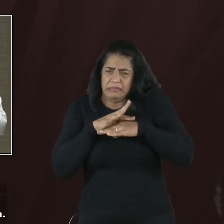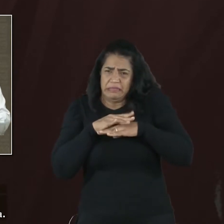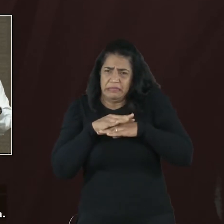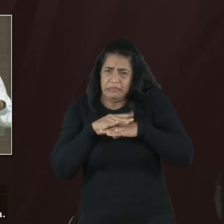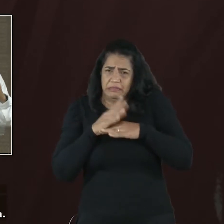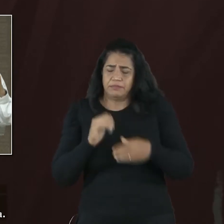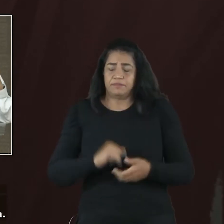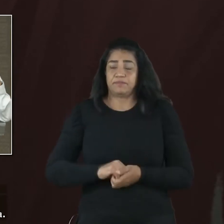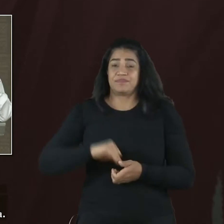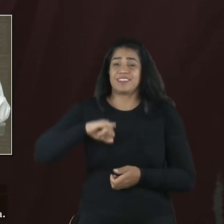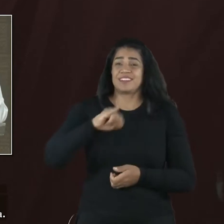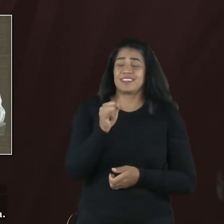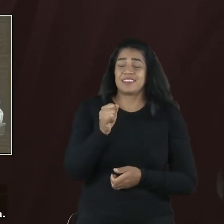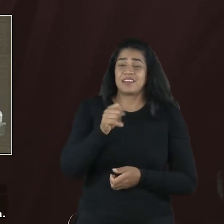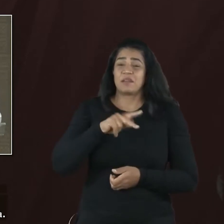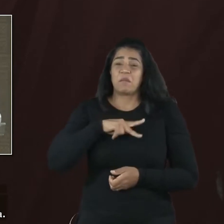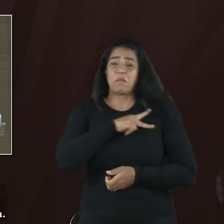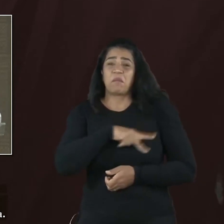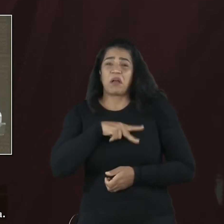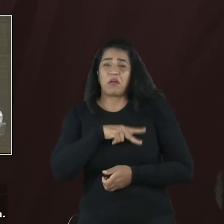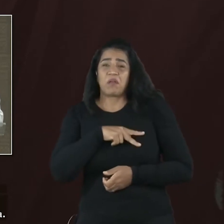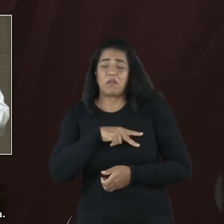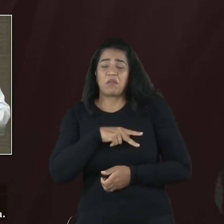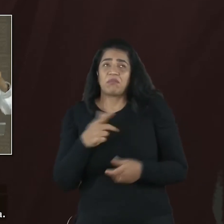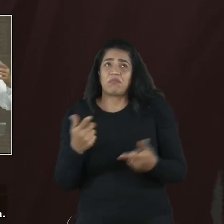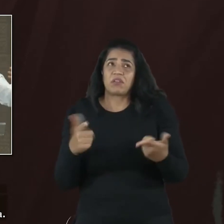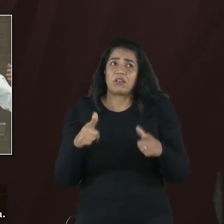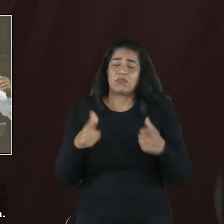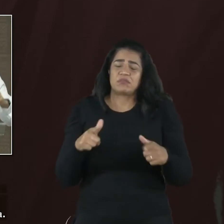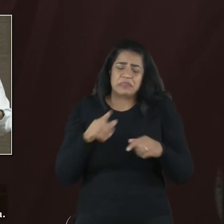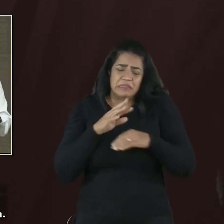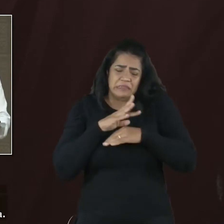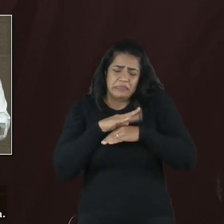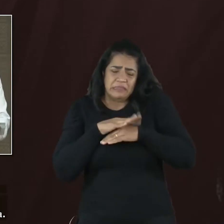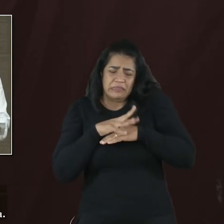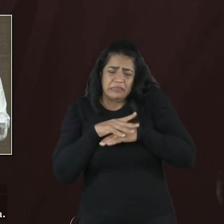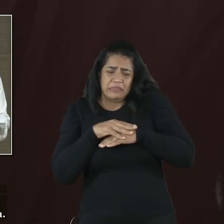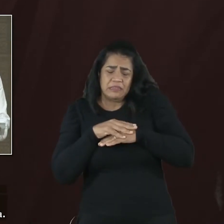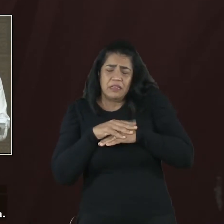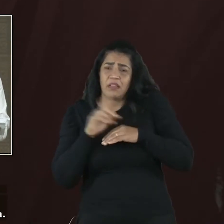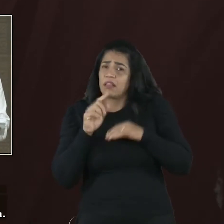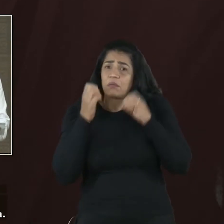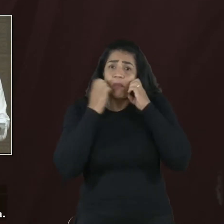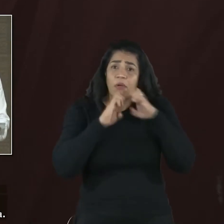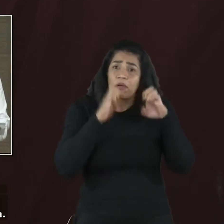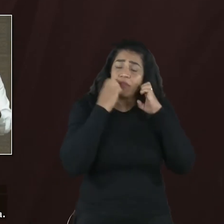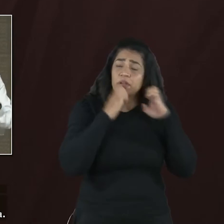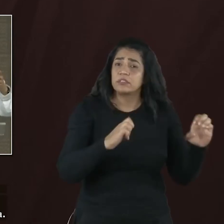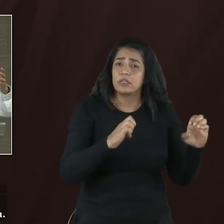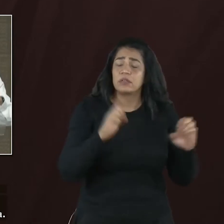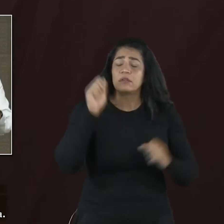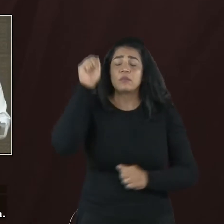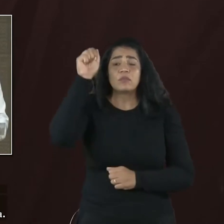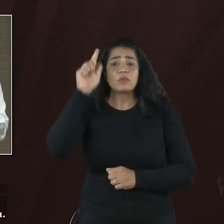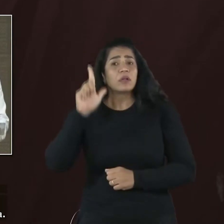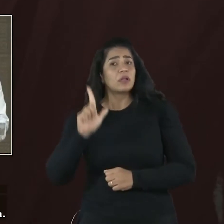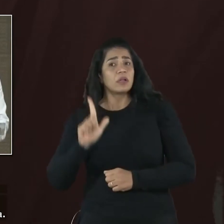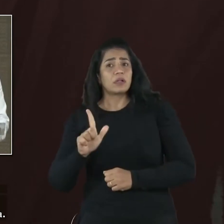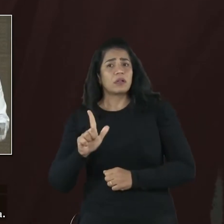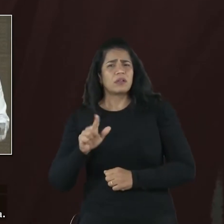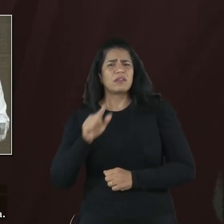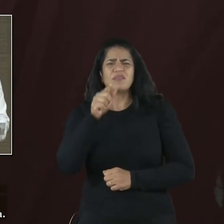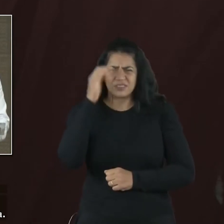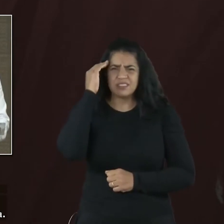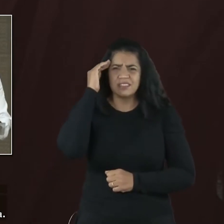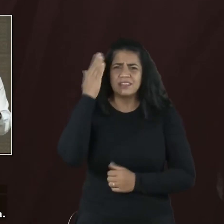não estivesse com uma enfermidade física, não teria pregado o Evangelho para os Gálatas. Não teria entrado na Galácia. Vocês sabiam disso,